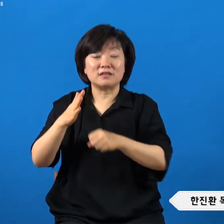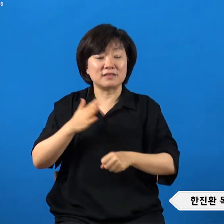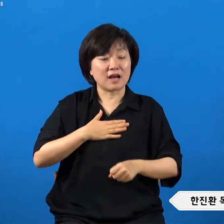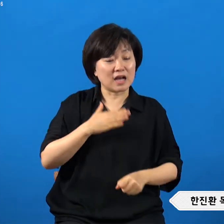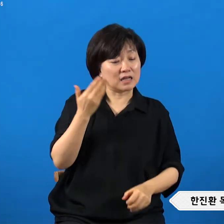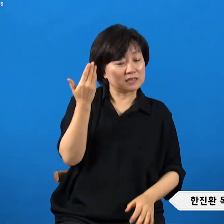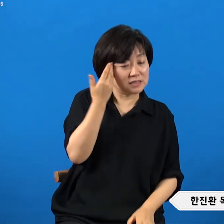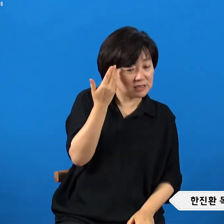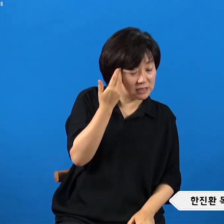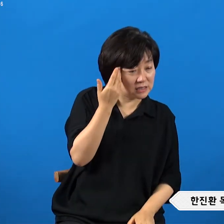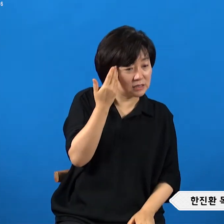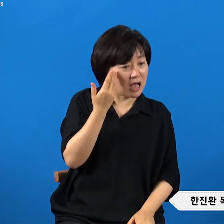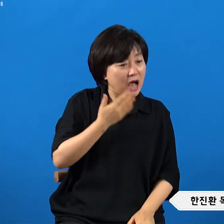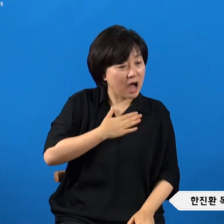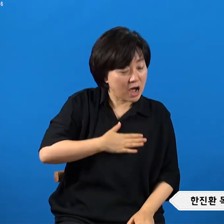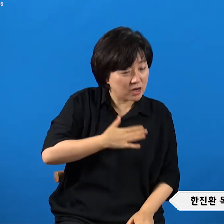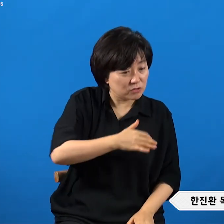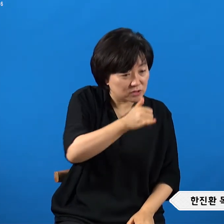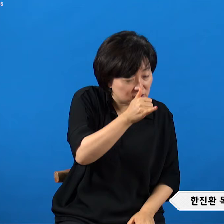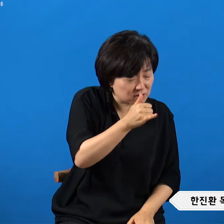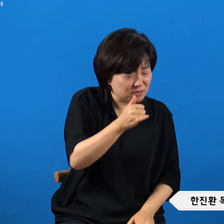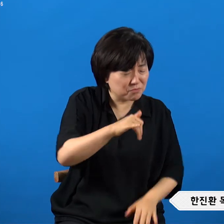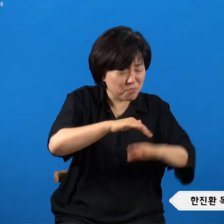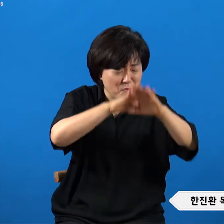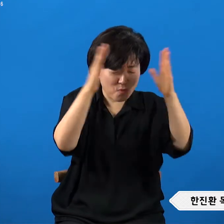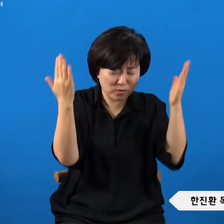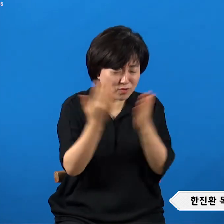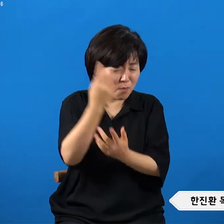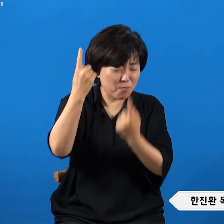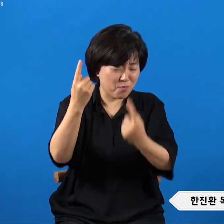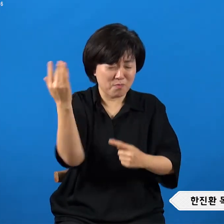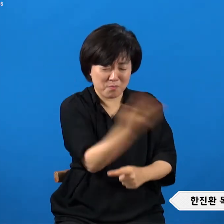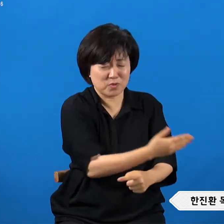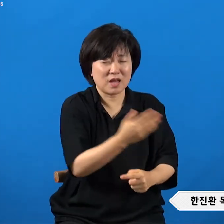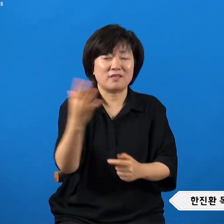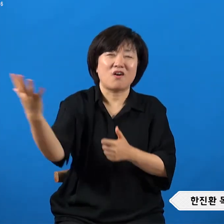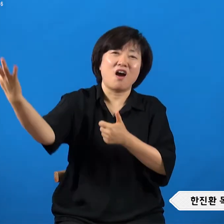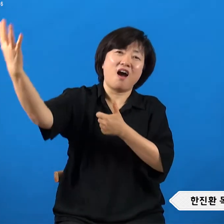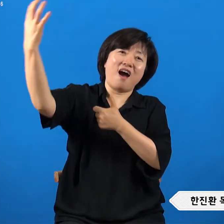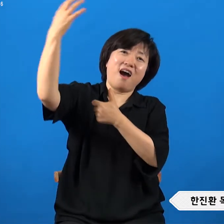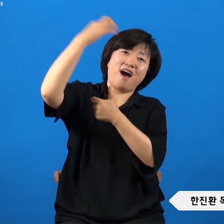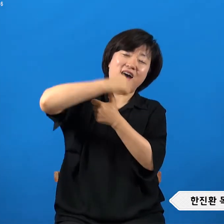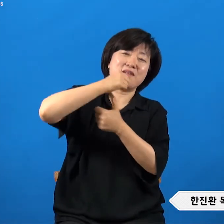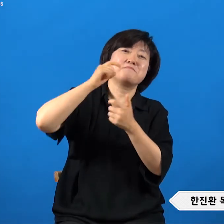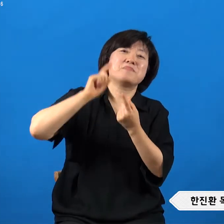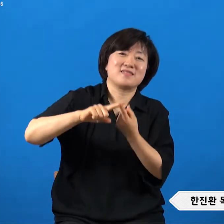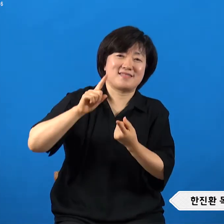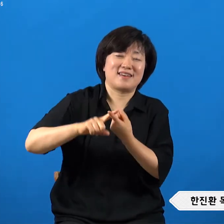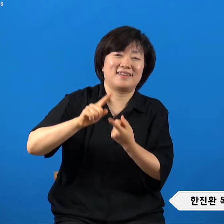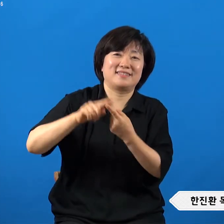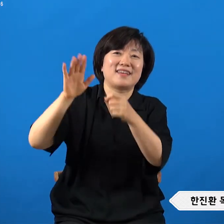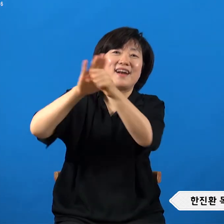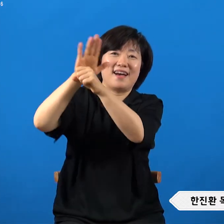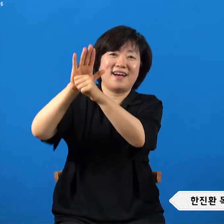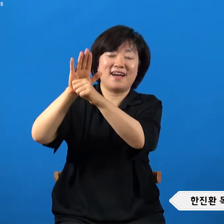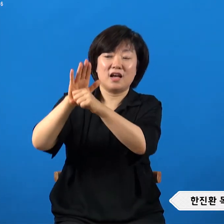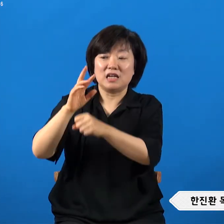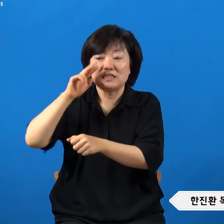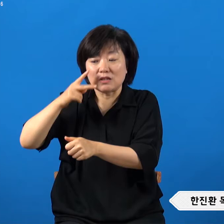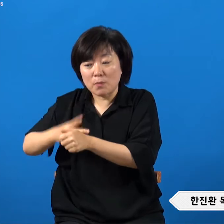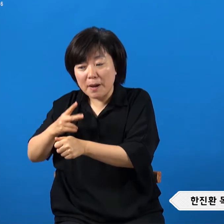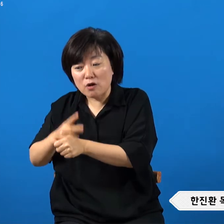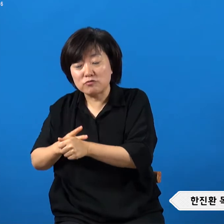신학자로서의 자기의 사고와 개념을 다 삼켜버리기에 충분한 것이었습니다. 사도 바울이